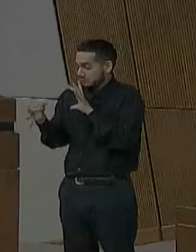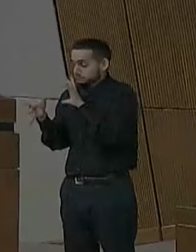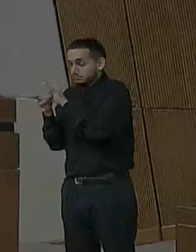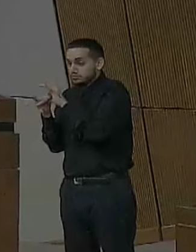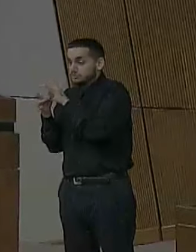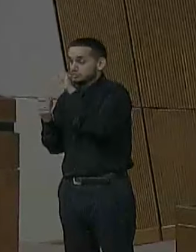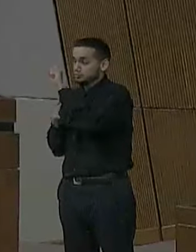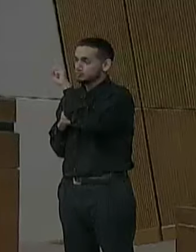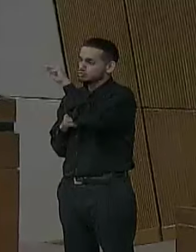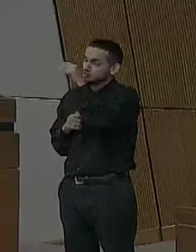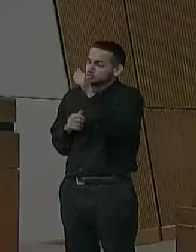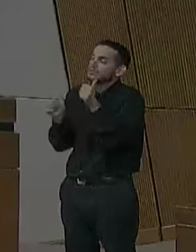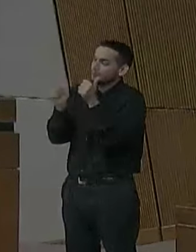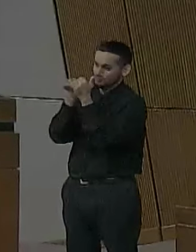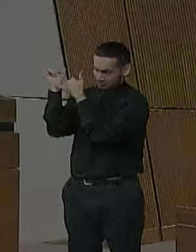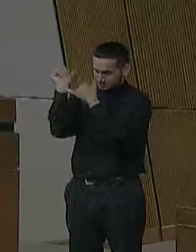Suma Saraqui.